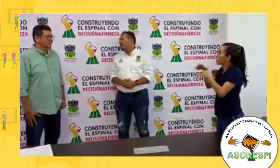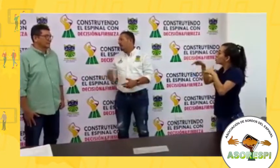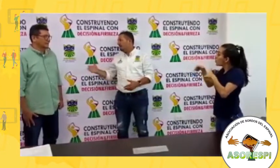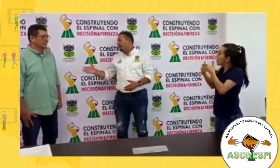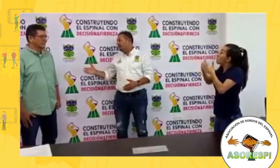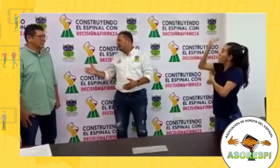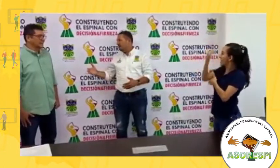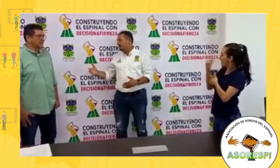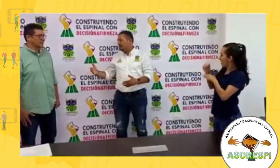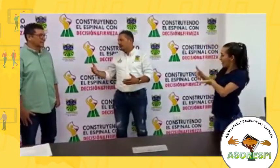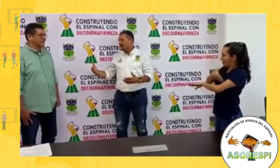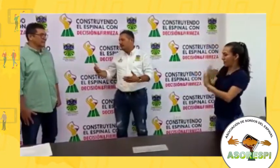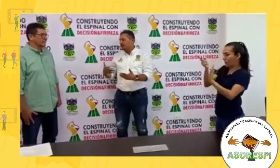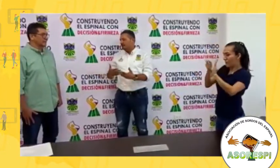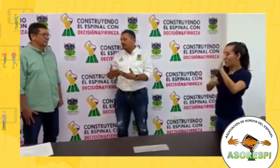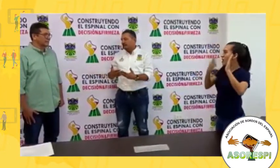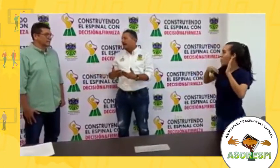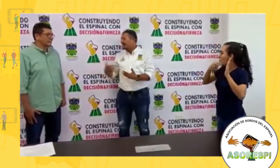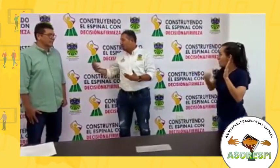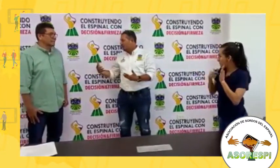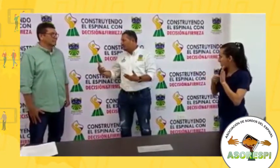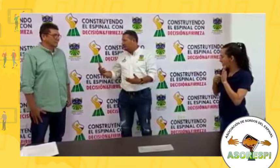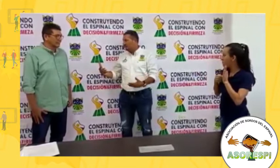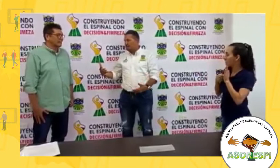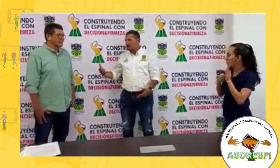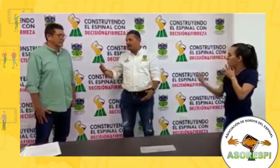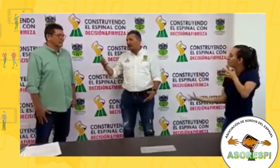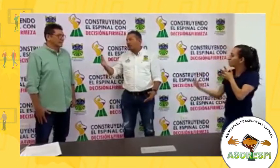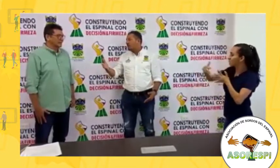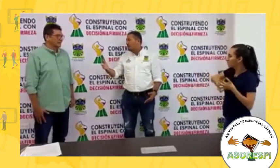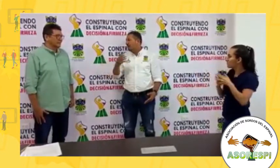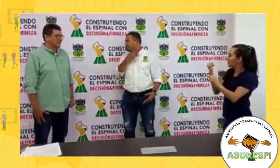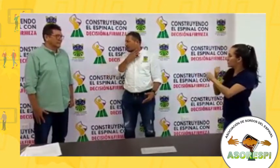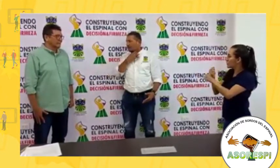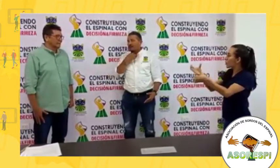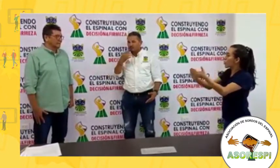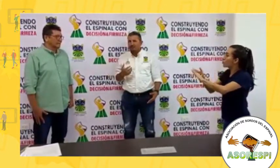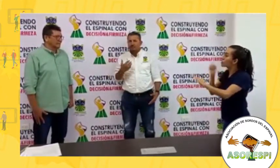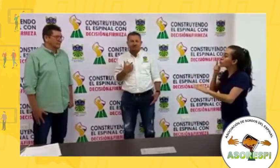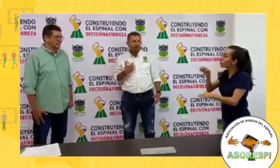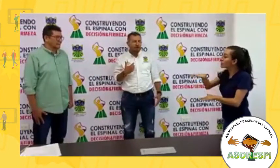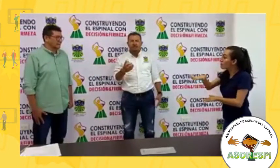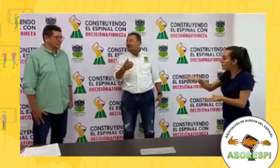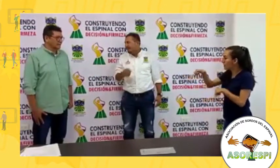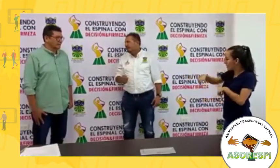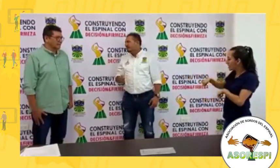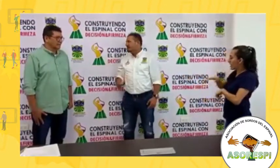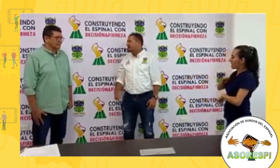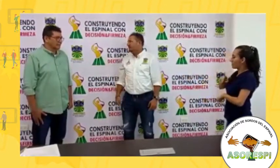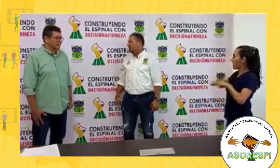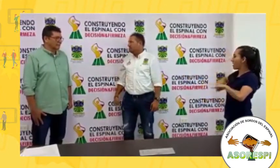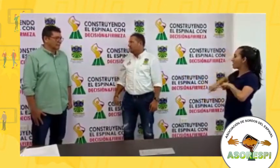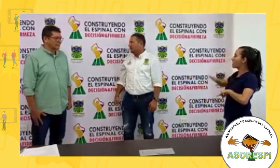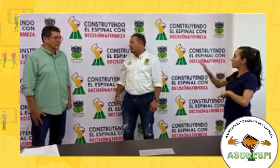el primer paso de articulación entre la comunidad sorda de nuestro municipio y la